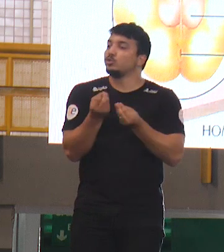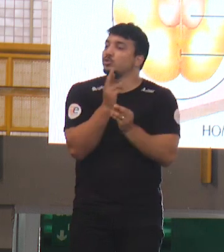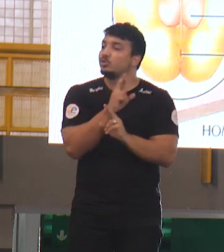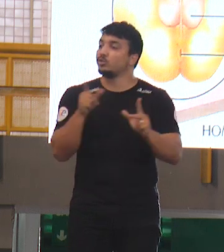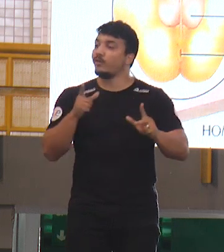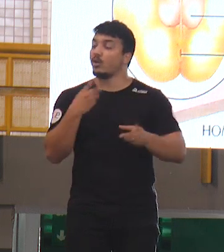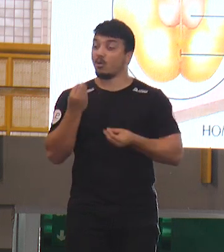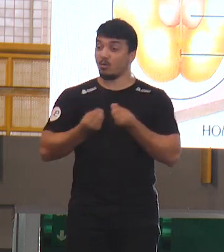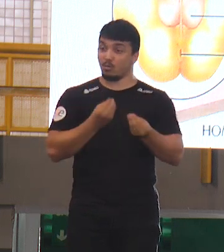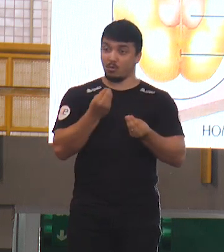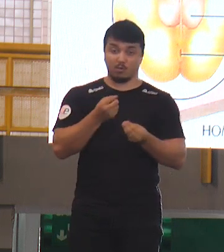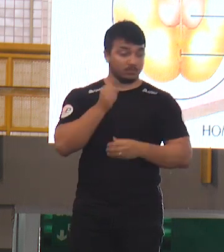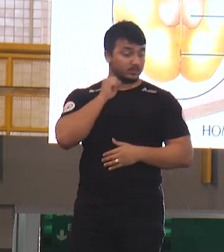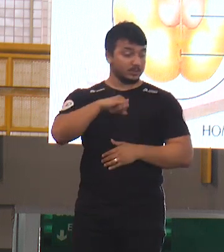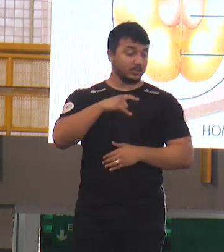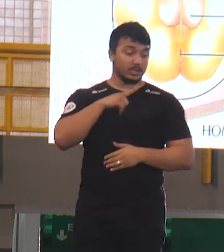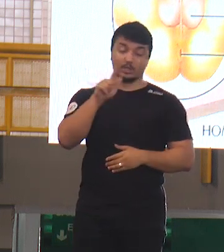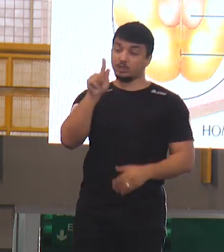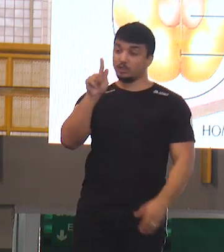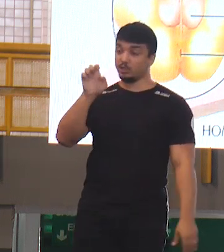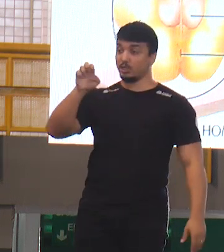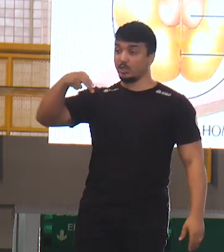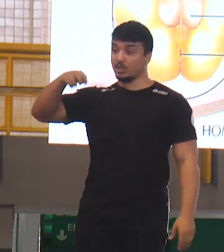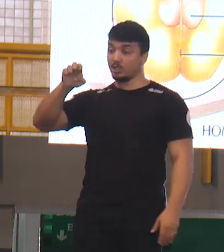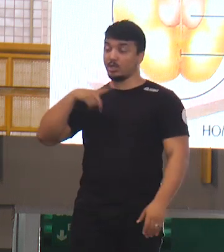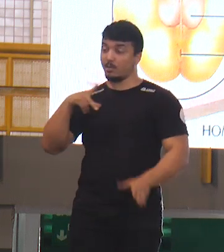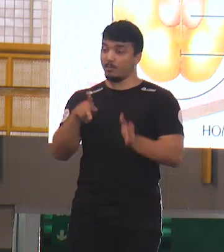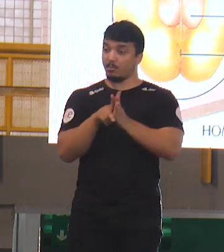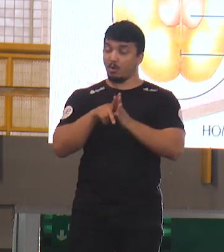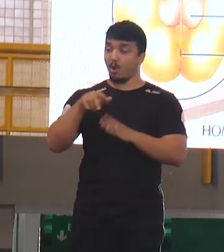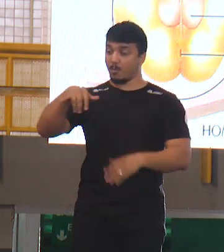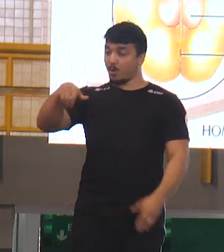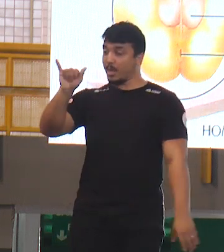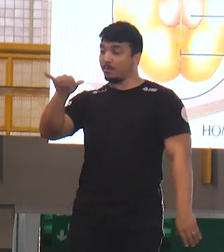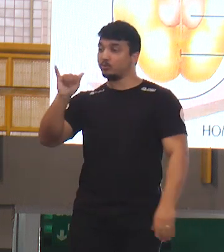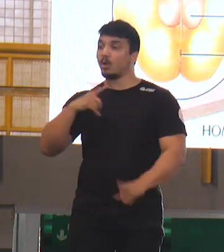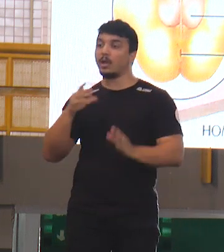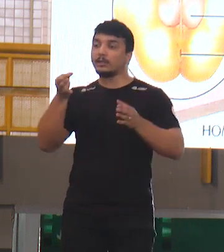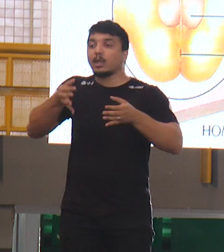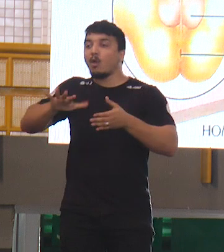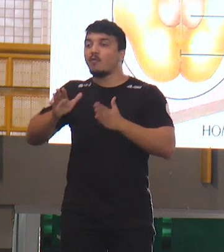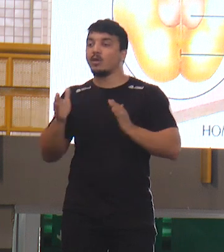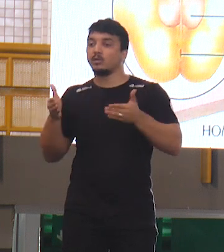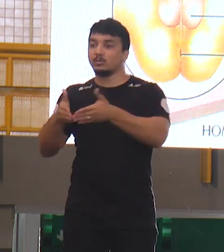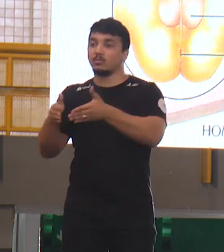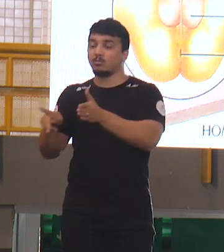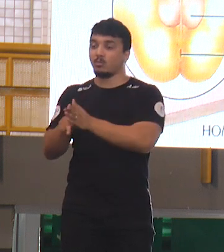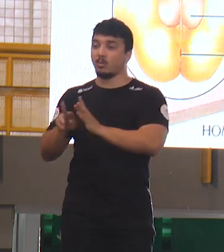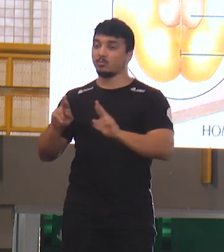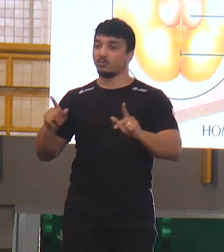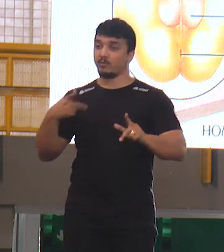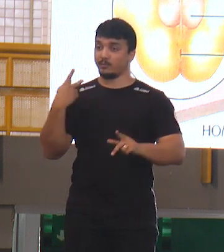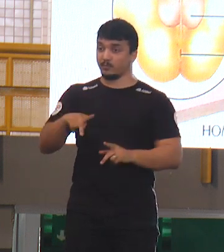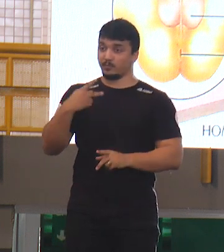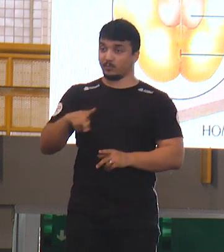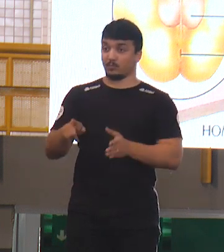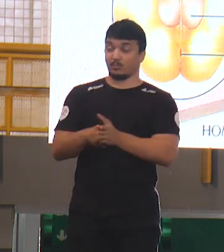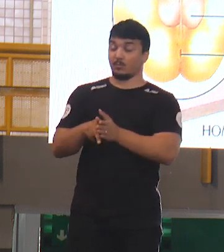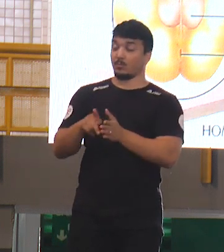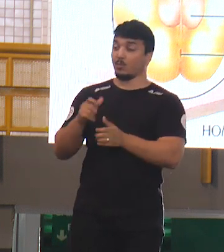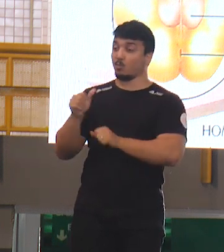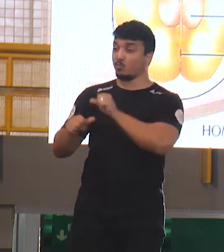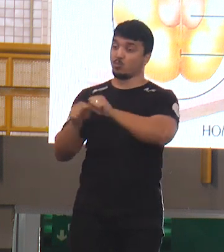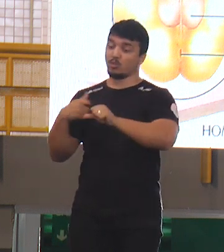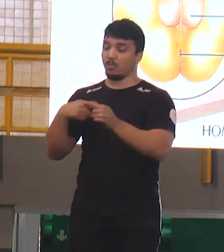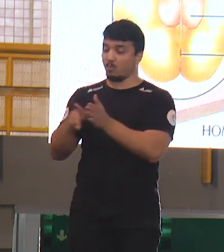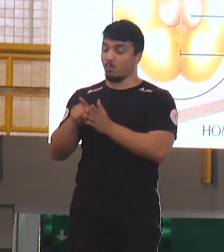onde, quando há o gene SRY, há uma tendência da diferenciação do aparelho genital para